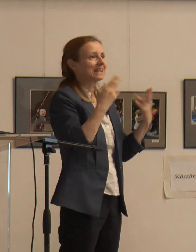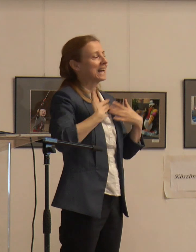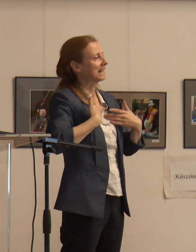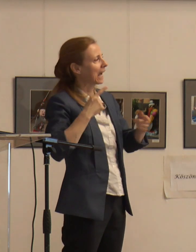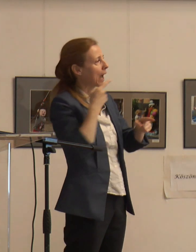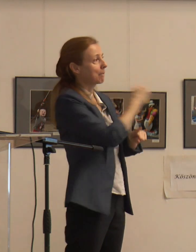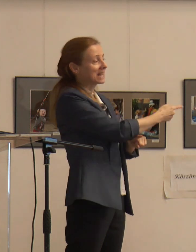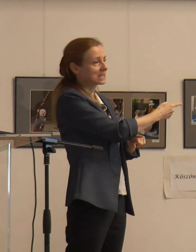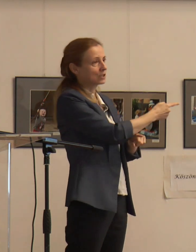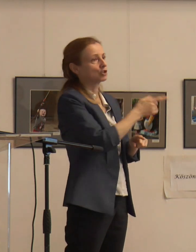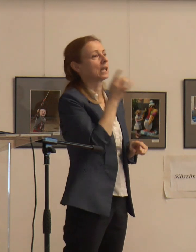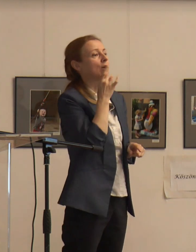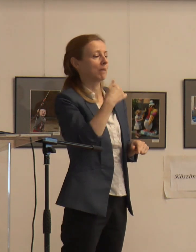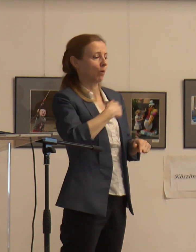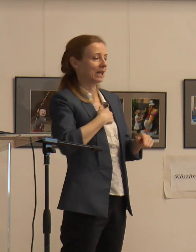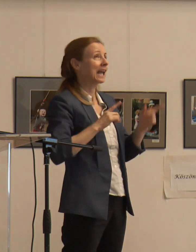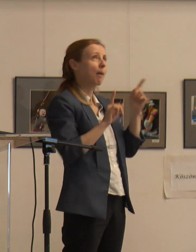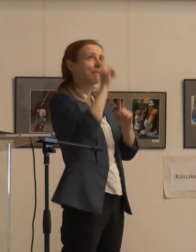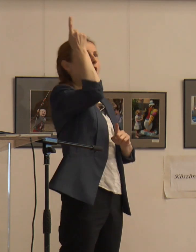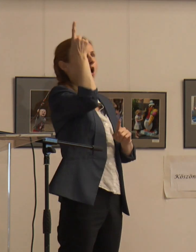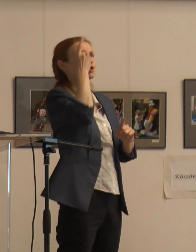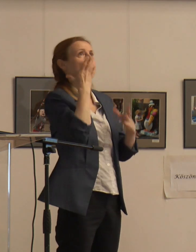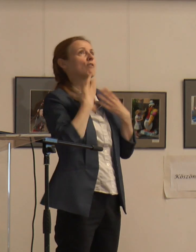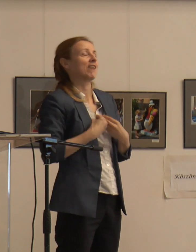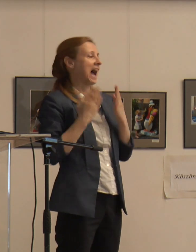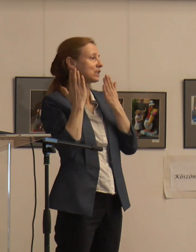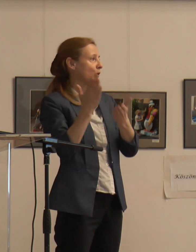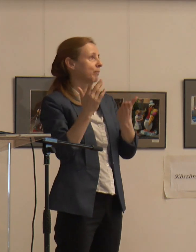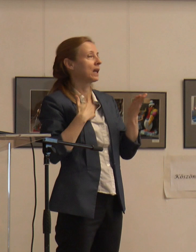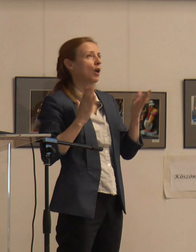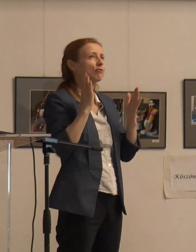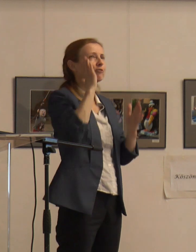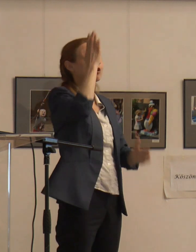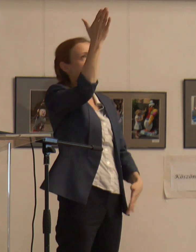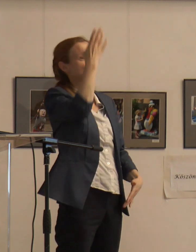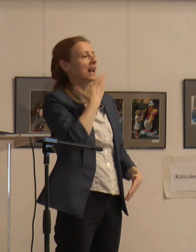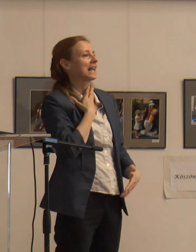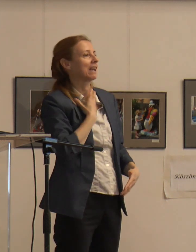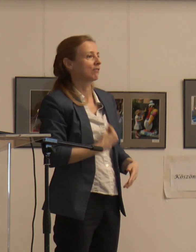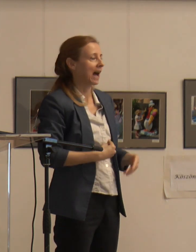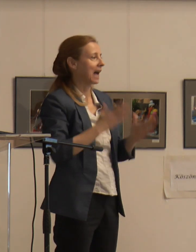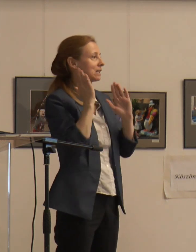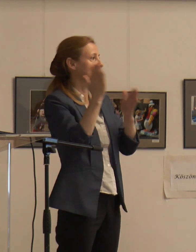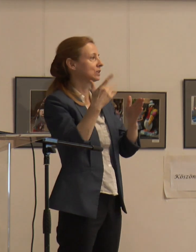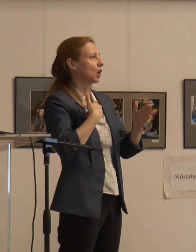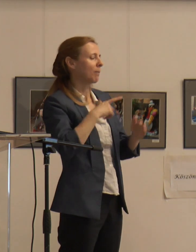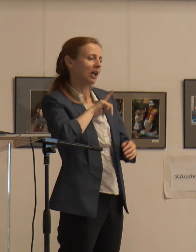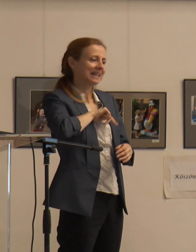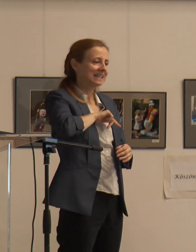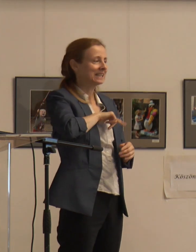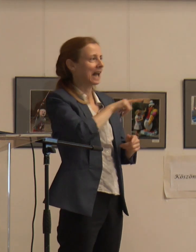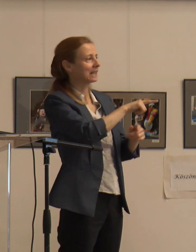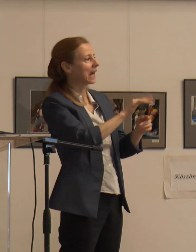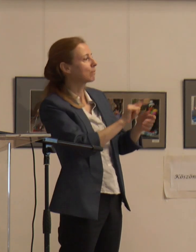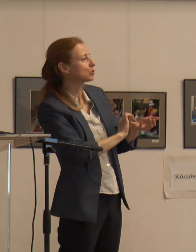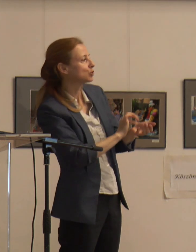messzeség, mikor én a magamba vágyok? Fölfelé vágytam én, ó, irigyeltem